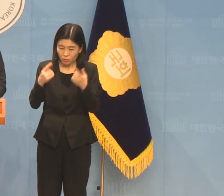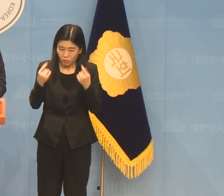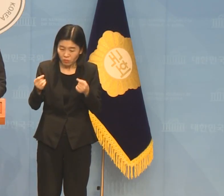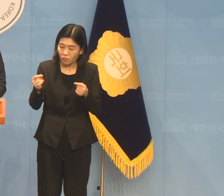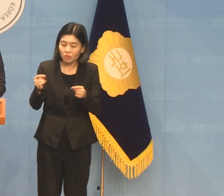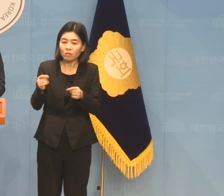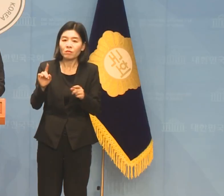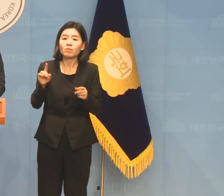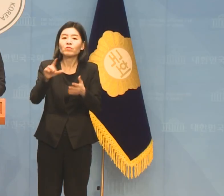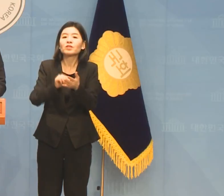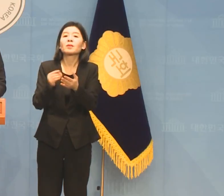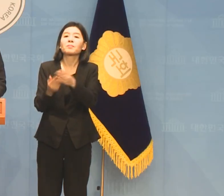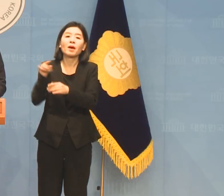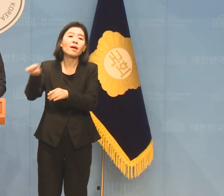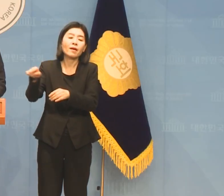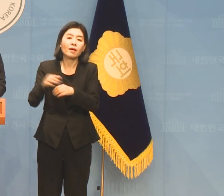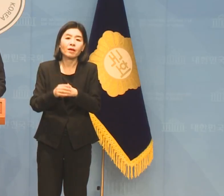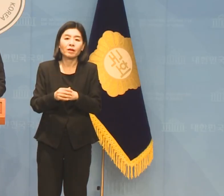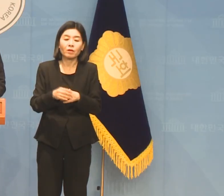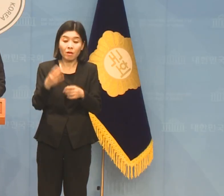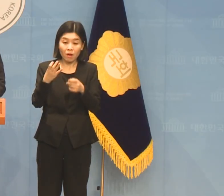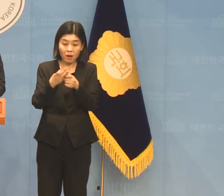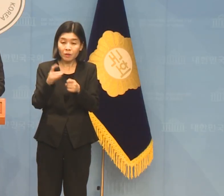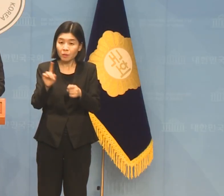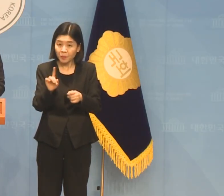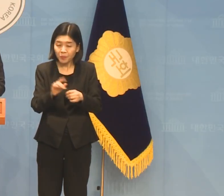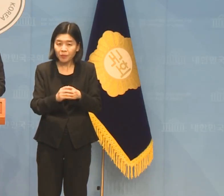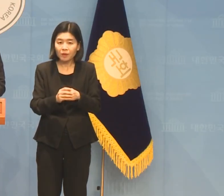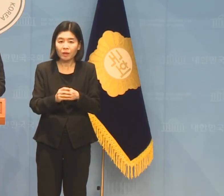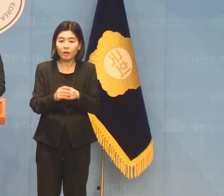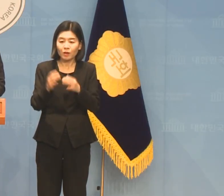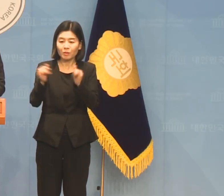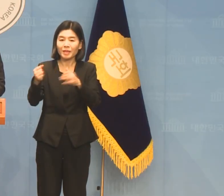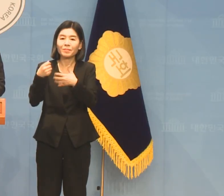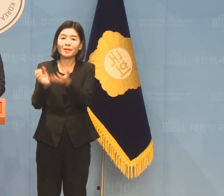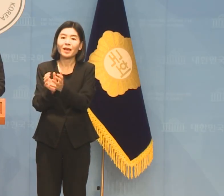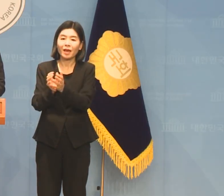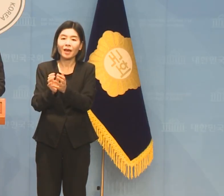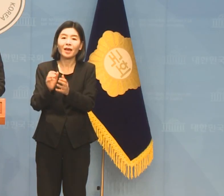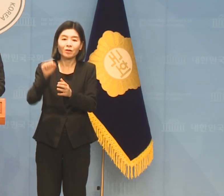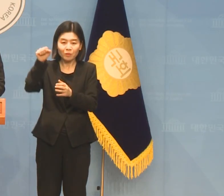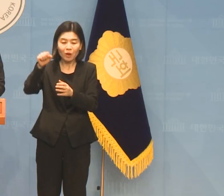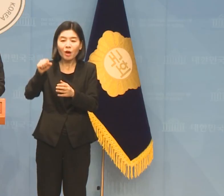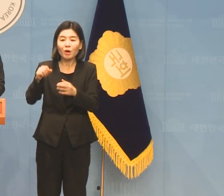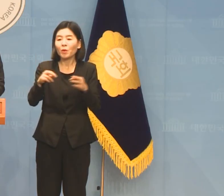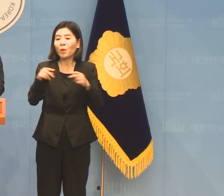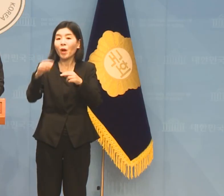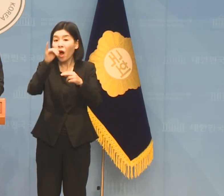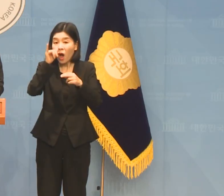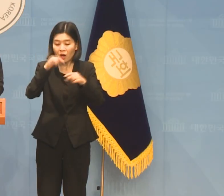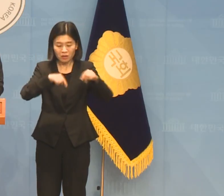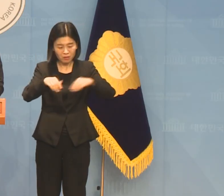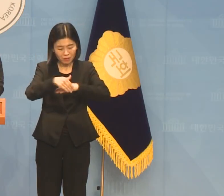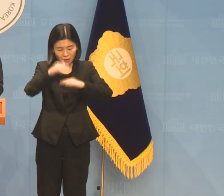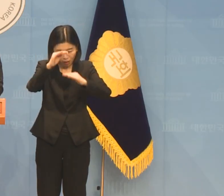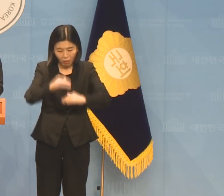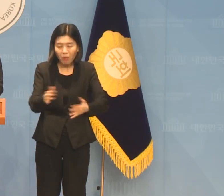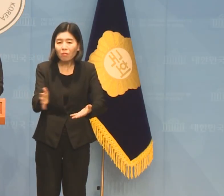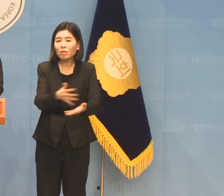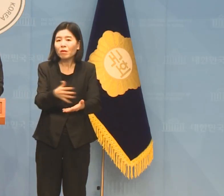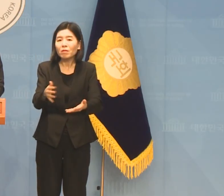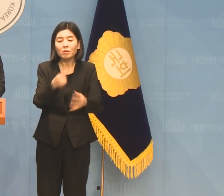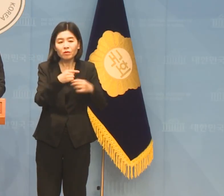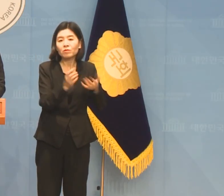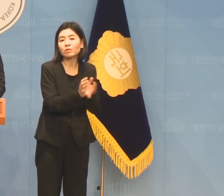시리즈 14번째입니다. 국민의힘 경선 토론회가 주말 동안 진행되었습니다. 그러나 정책에 대한 건설적인 논의는 실종된 채